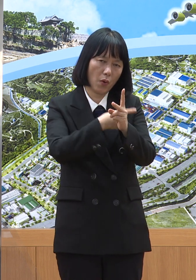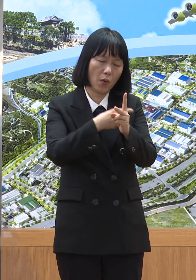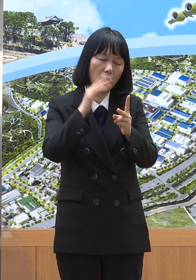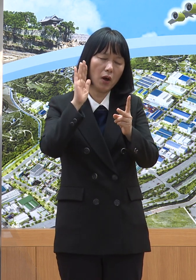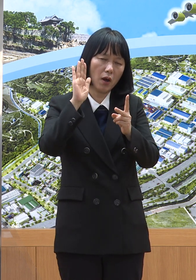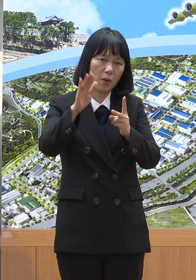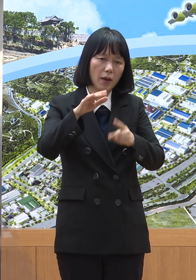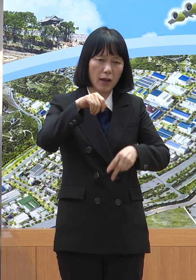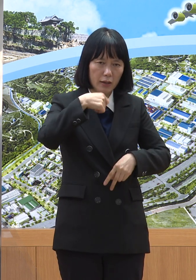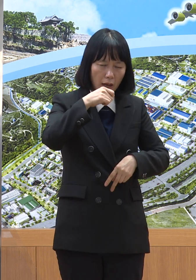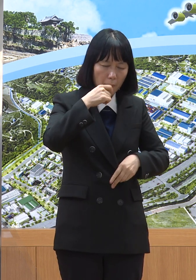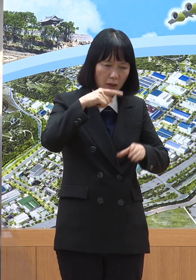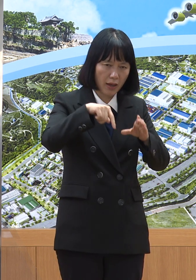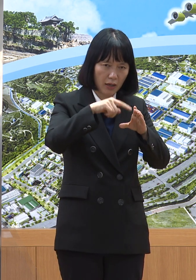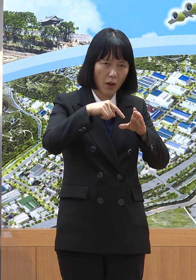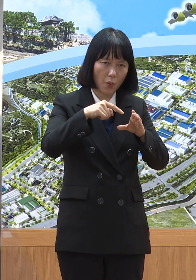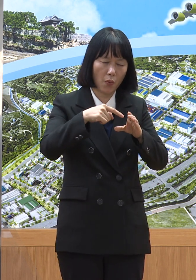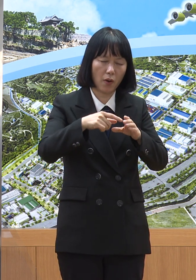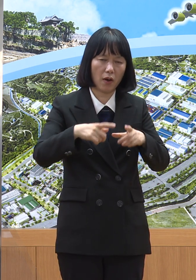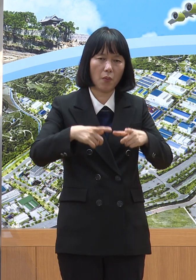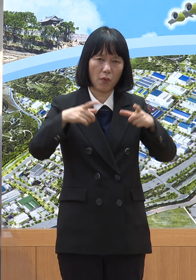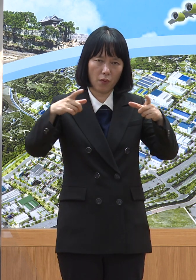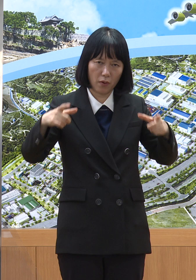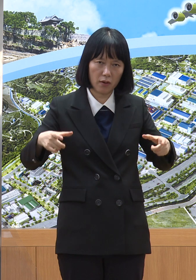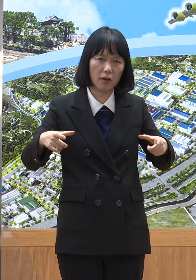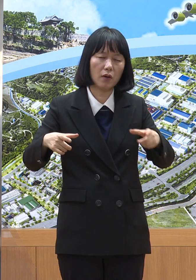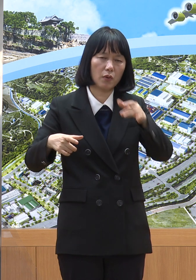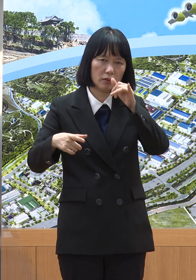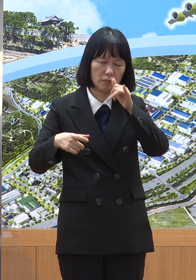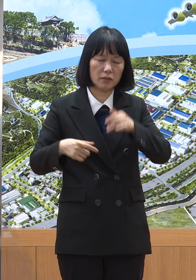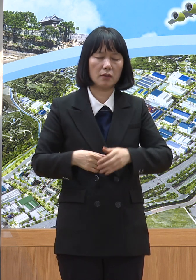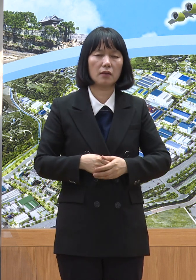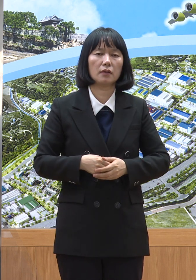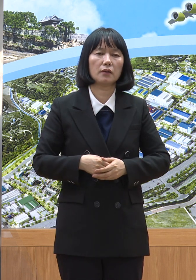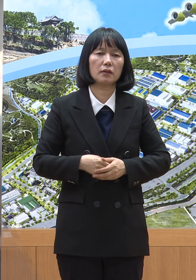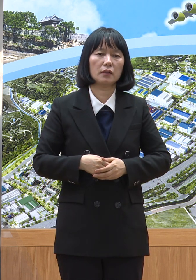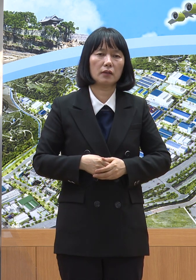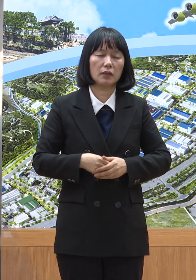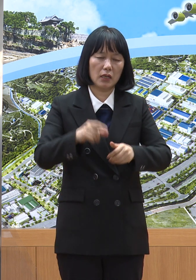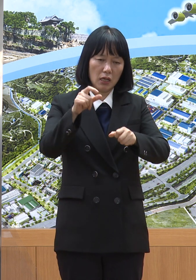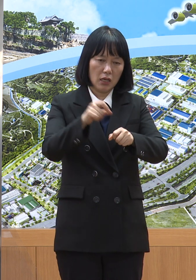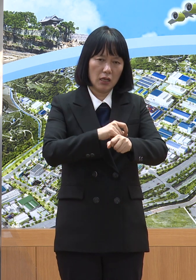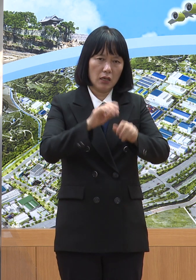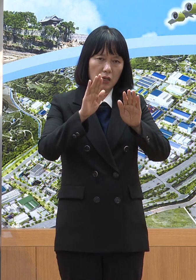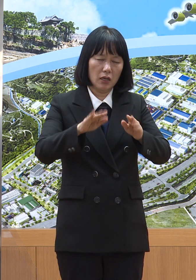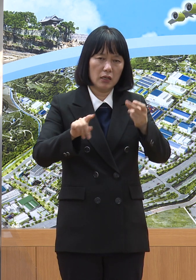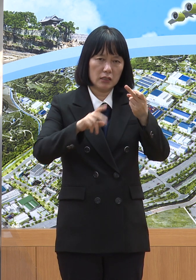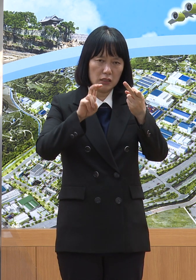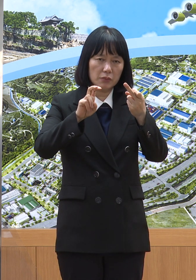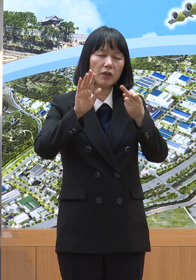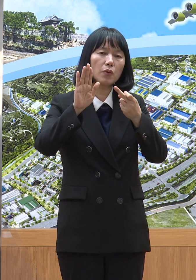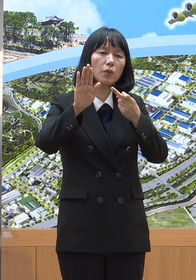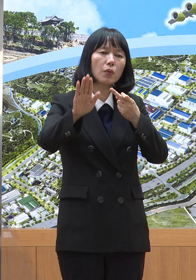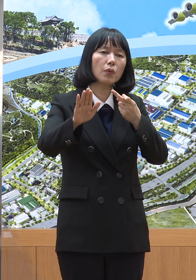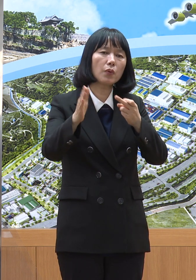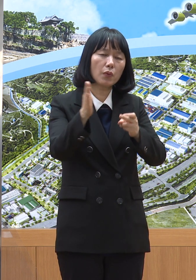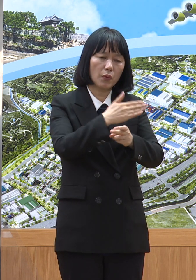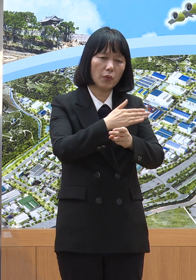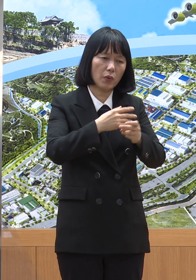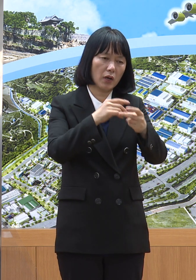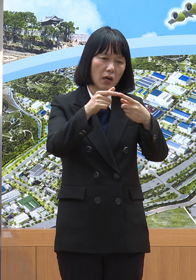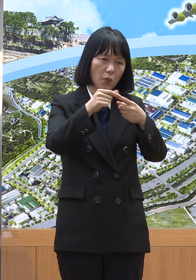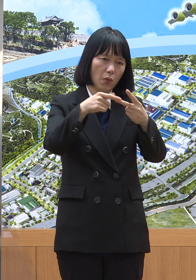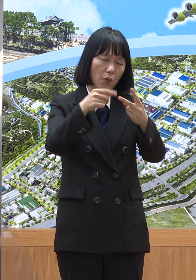6일부터는 식당, 카페 등으로 적용 범위가 폭넓게 확대되었습니다. 특히 오는 20일부터는 기본